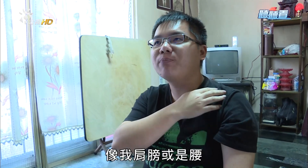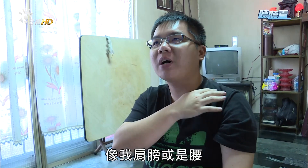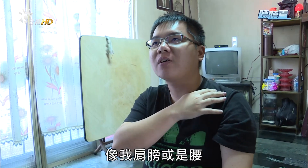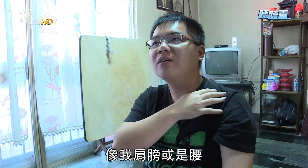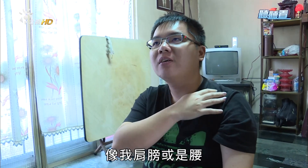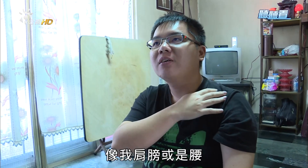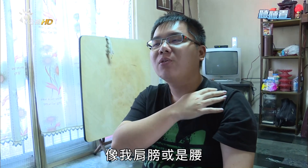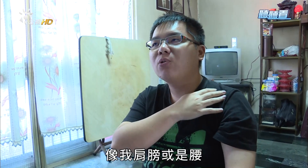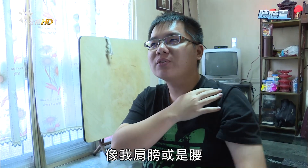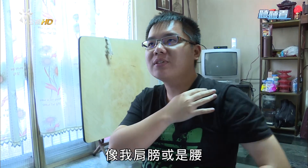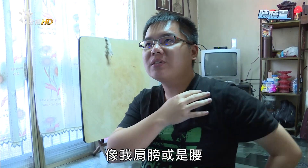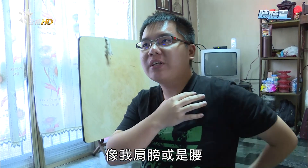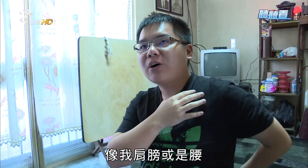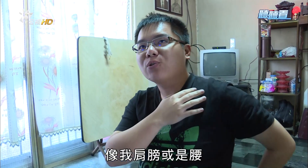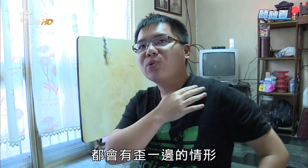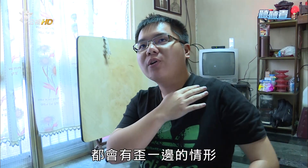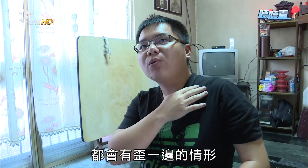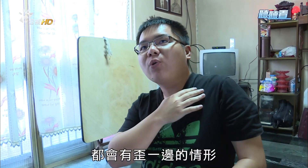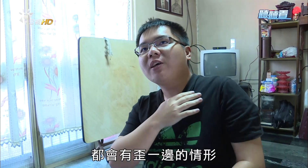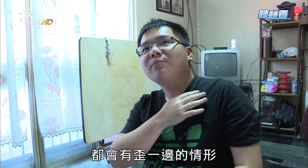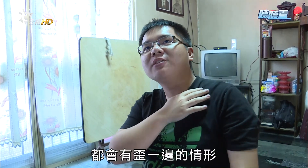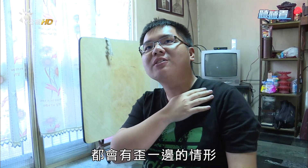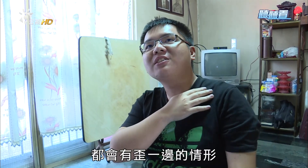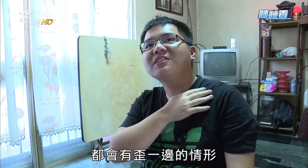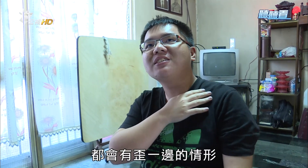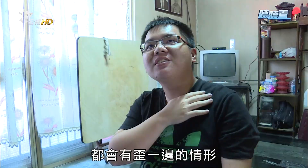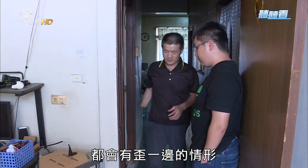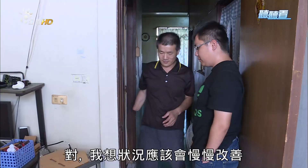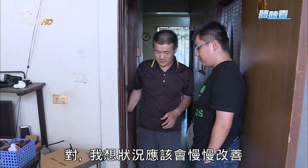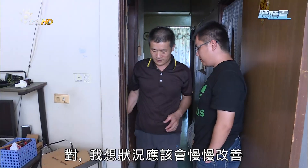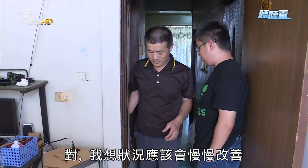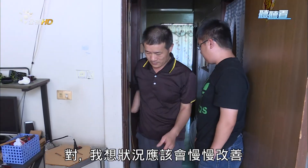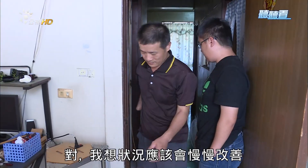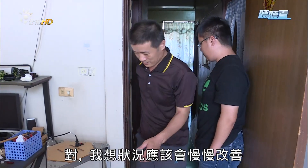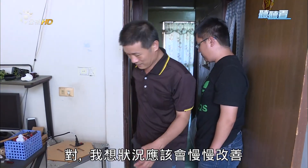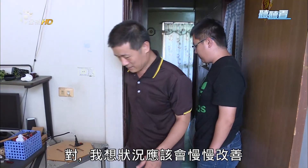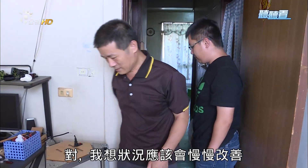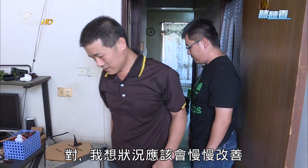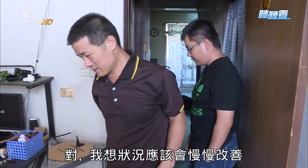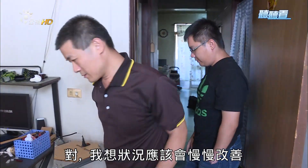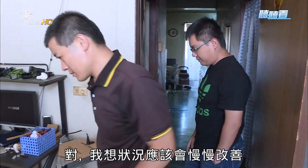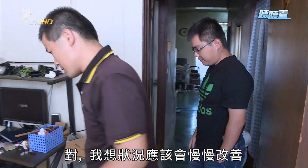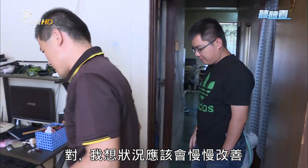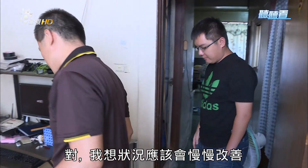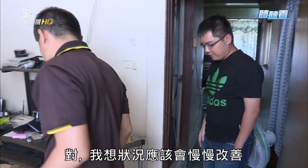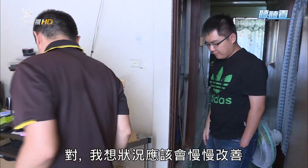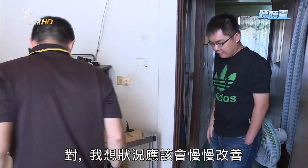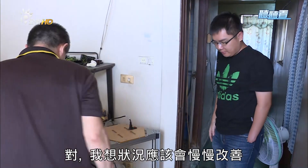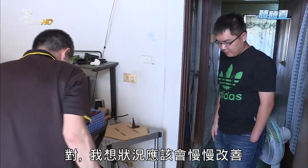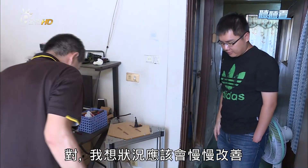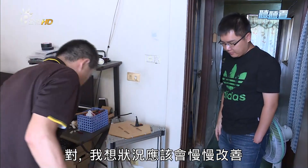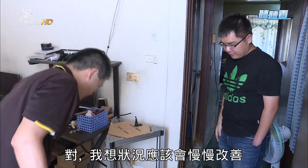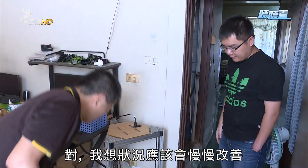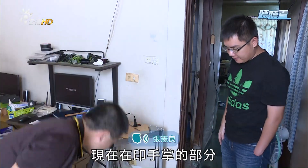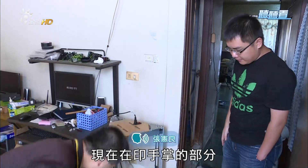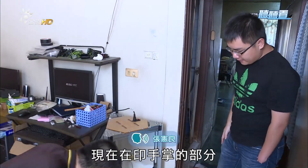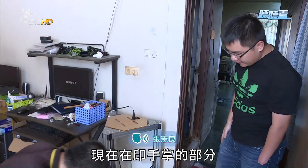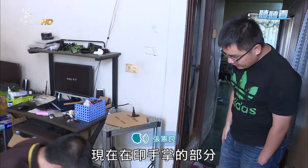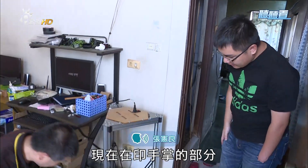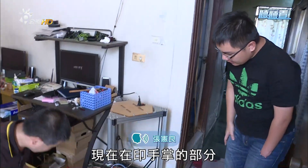膀或者是腰都会有歪一边的情形。对，我想状况应该会慢慢改善了。 现在印